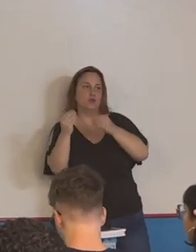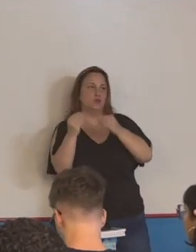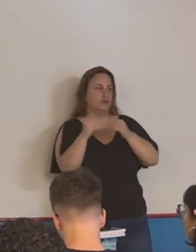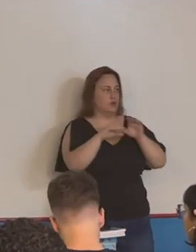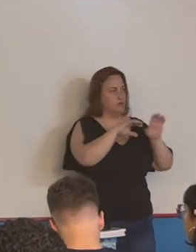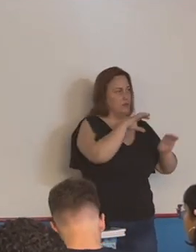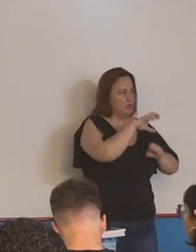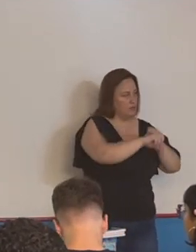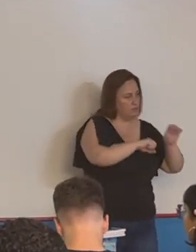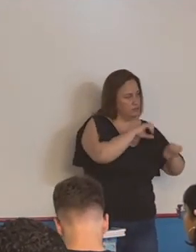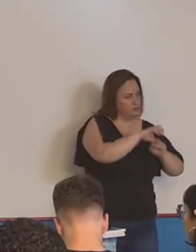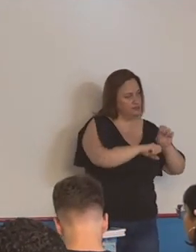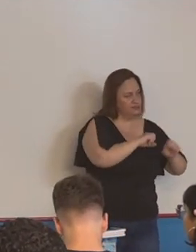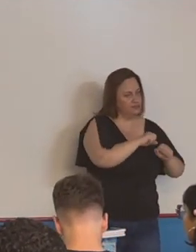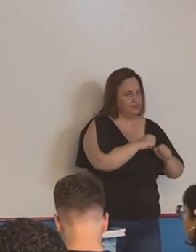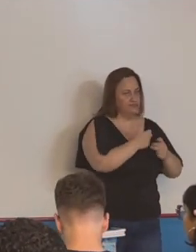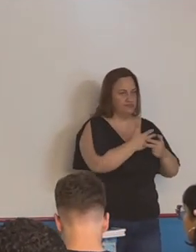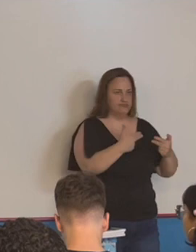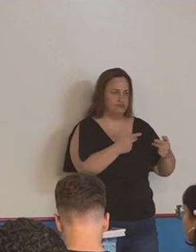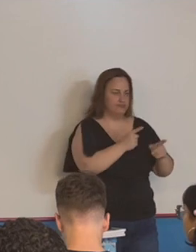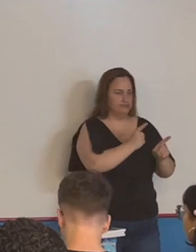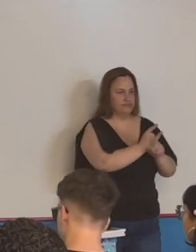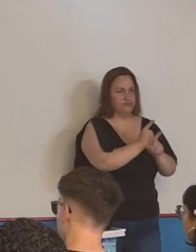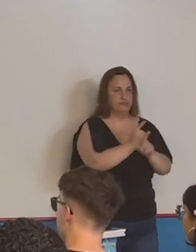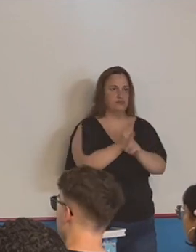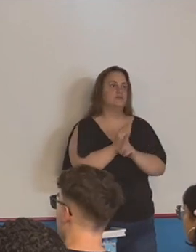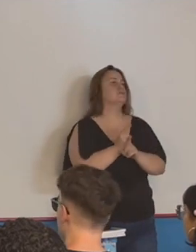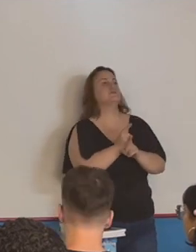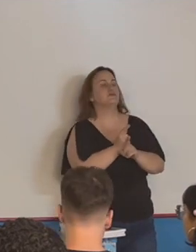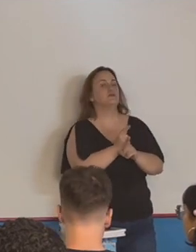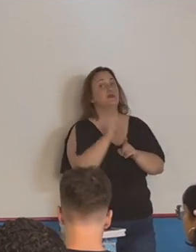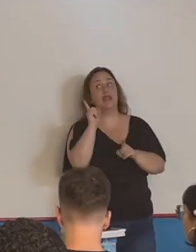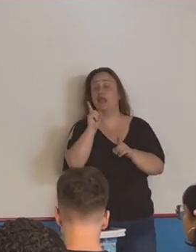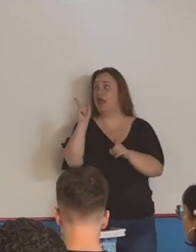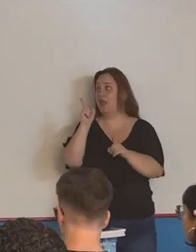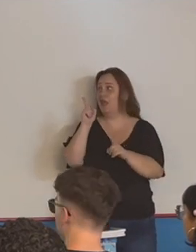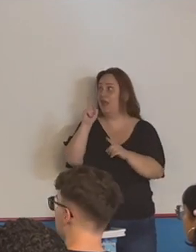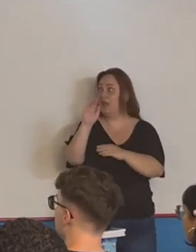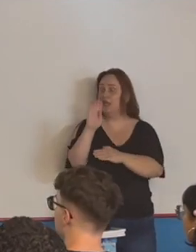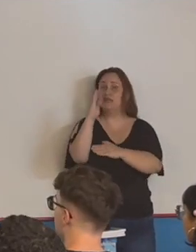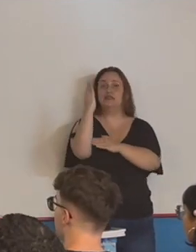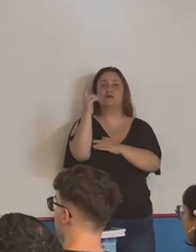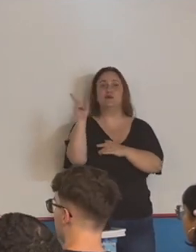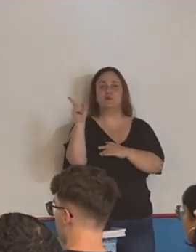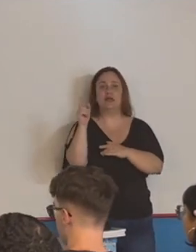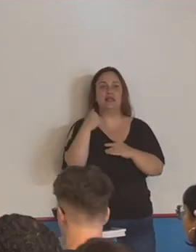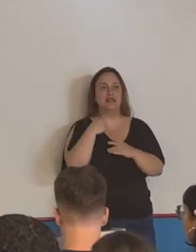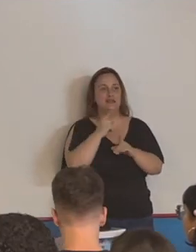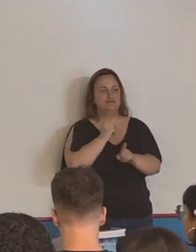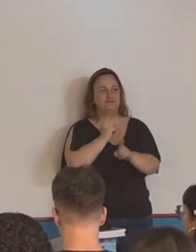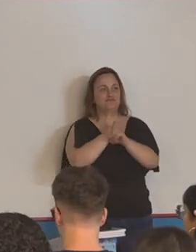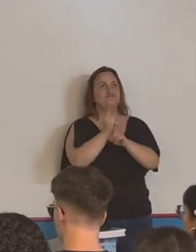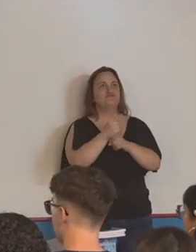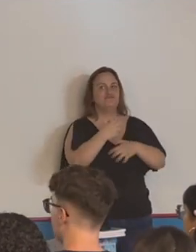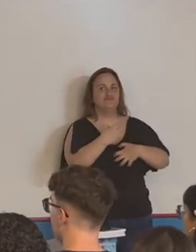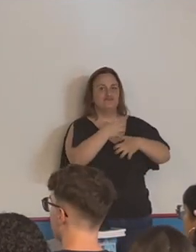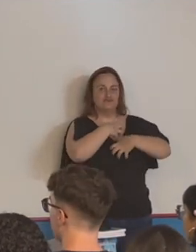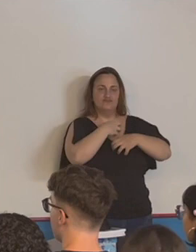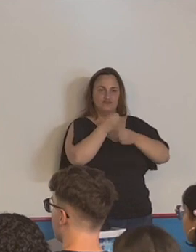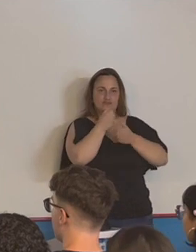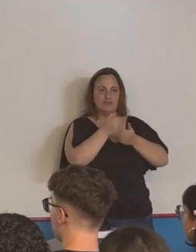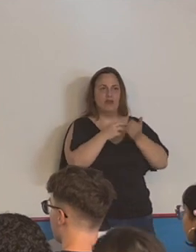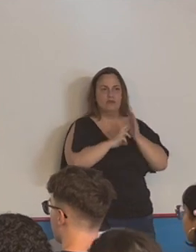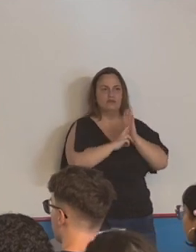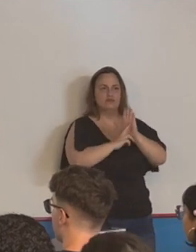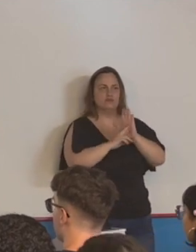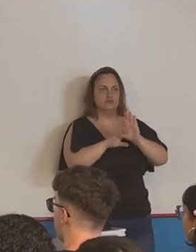encontrava naquele sítio. E aí esse tronco foi muito representativo, porque aí eu até fiz essa estrutura ali, que